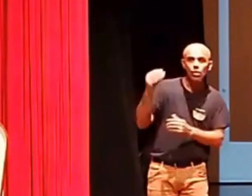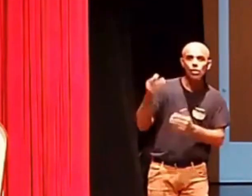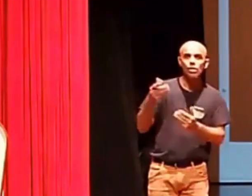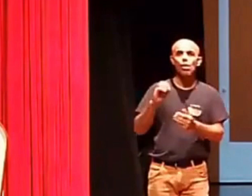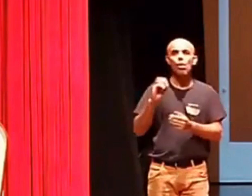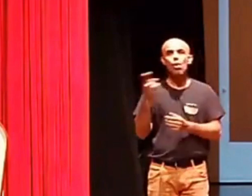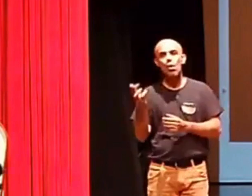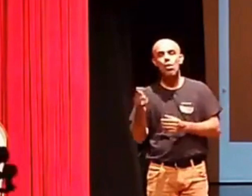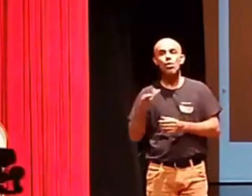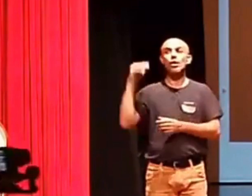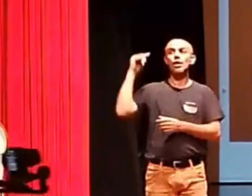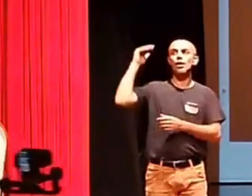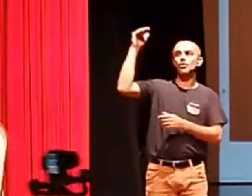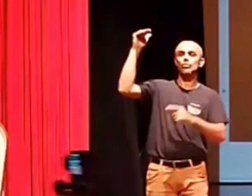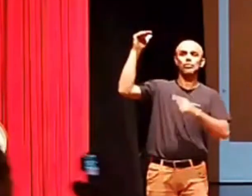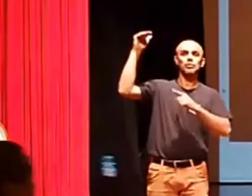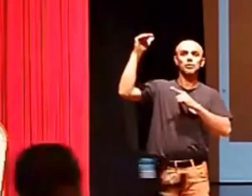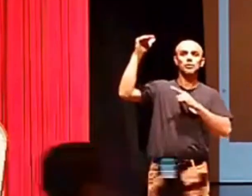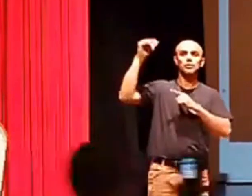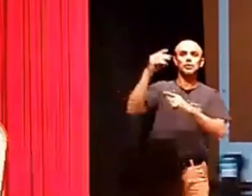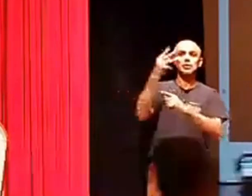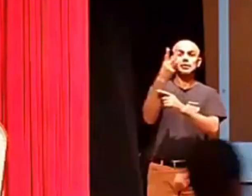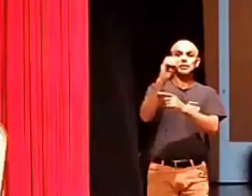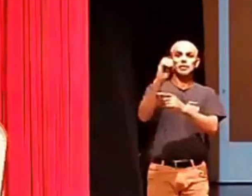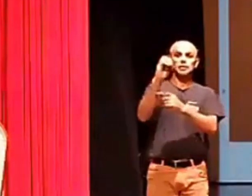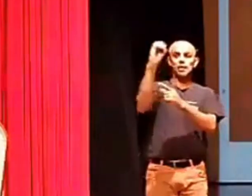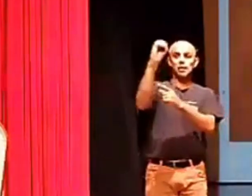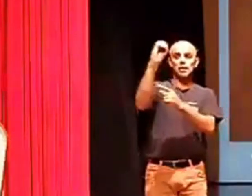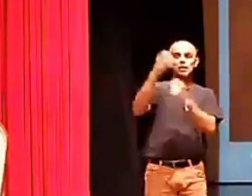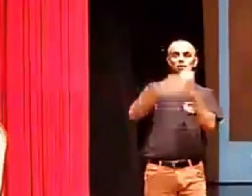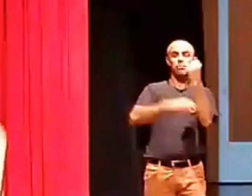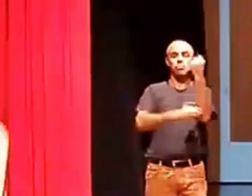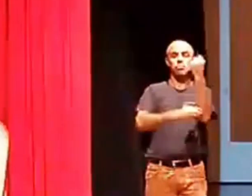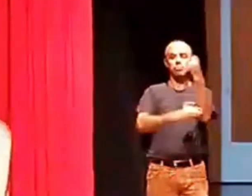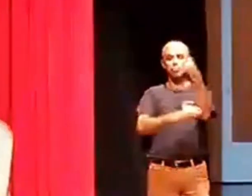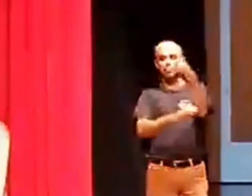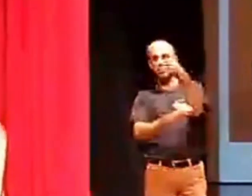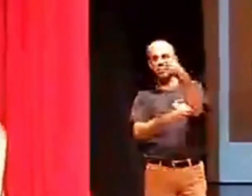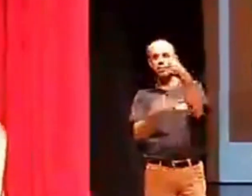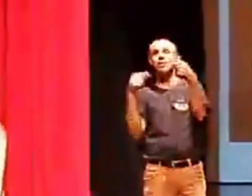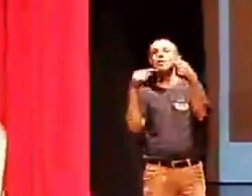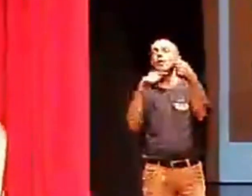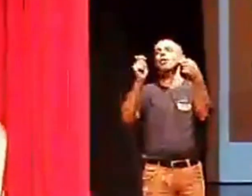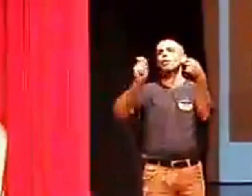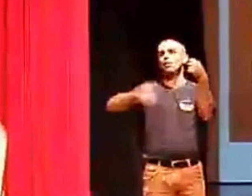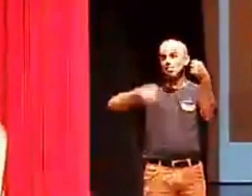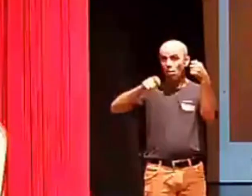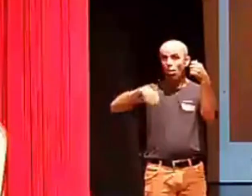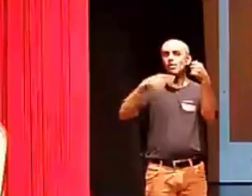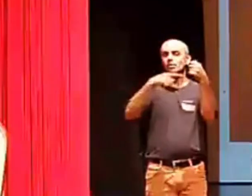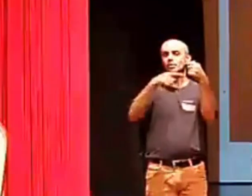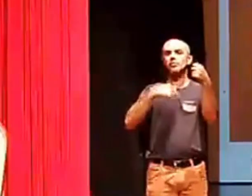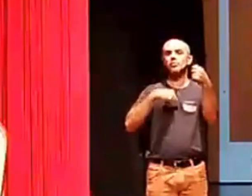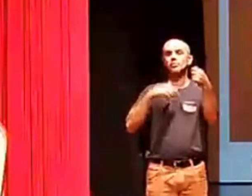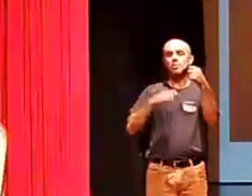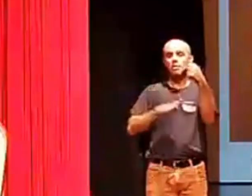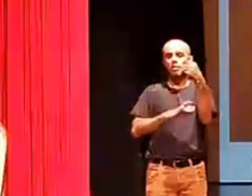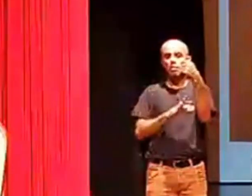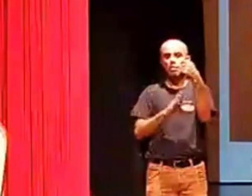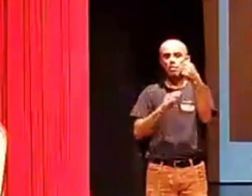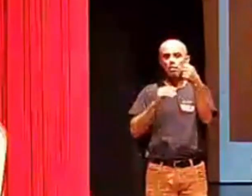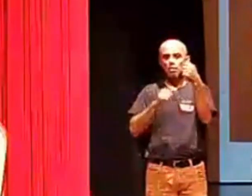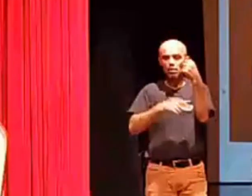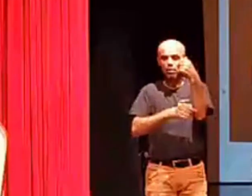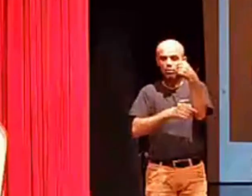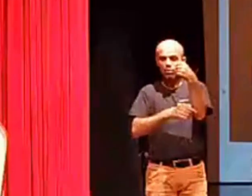aquele adulto, ele tem mais que 30 graus de escoliose, ele tem uma tendência maior de seguir progredindo